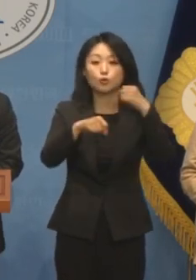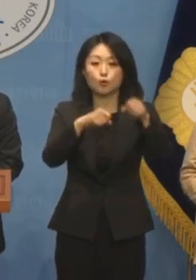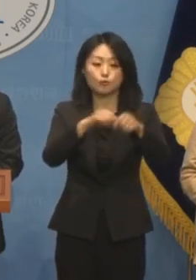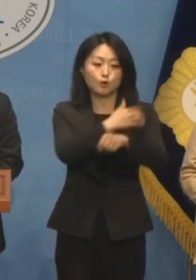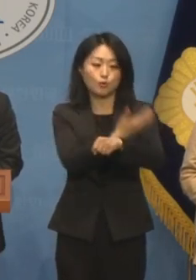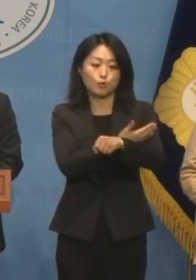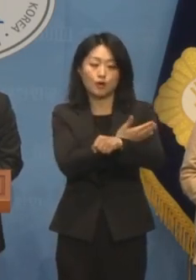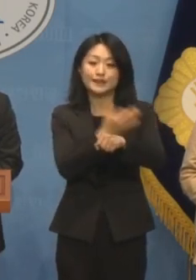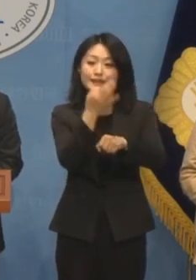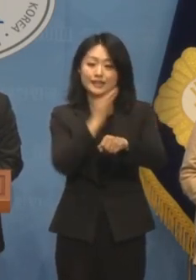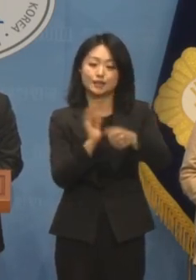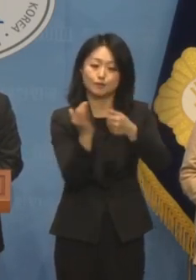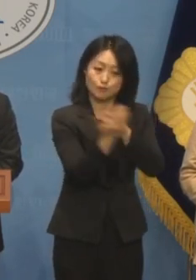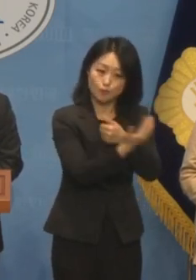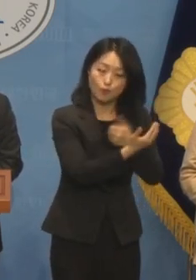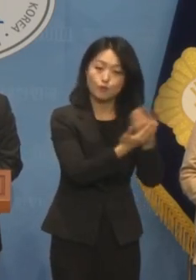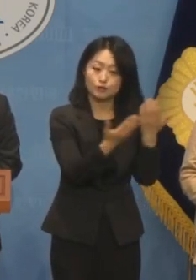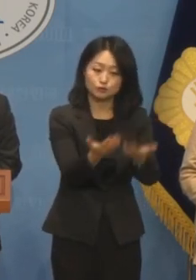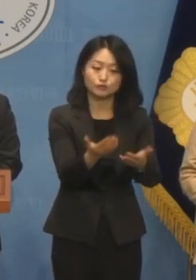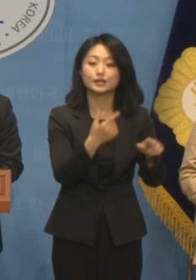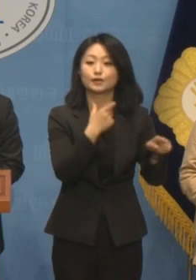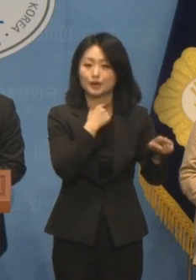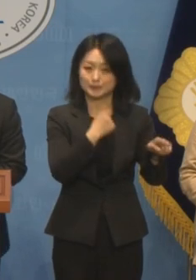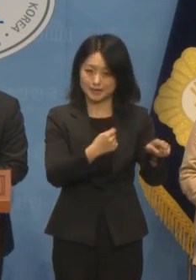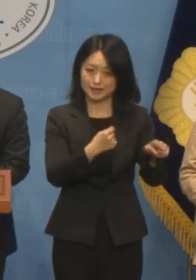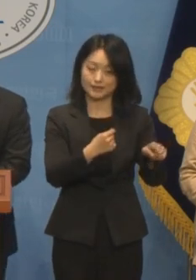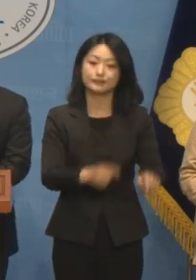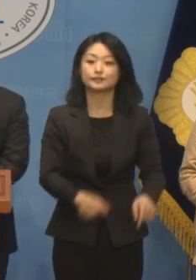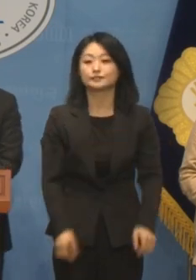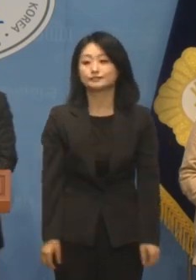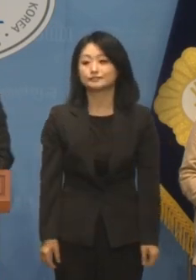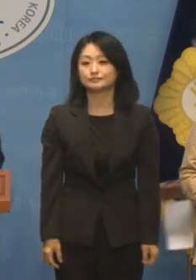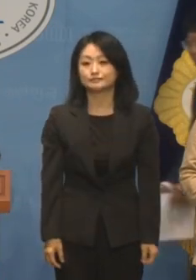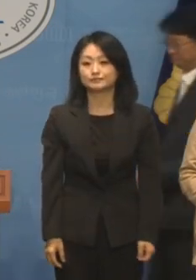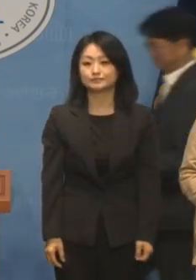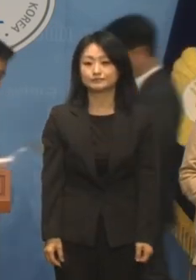그런 건강한 카라가 되길 염원합니다. 감사합니다.